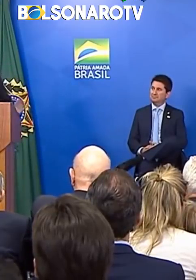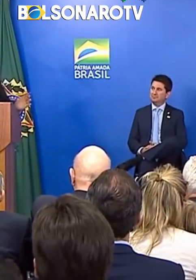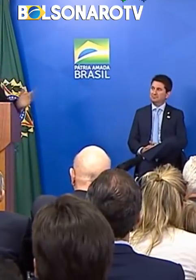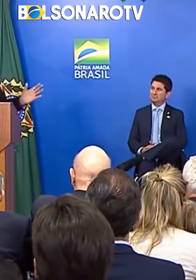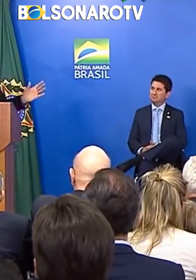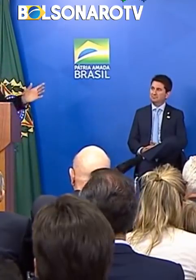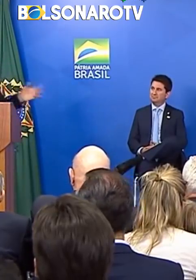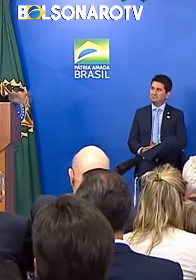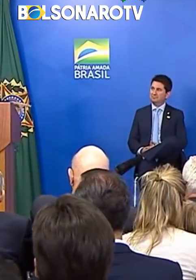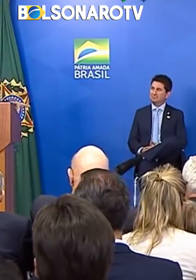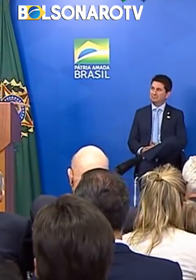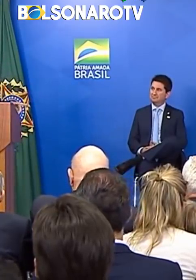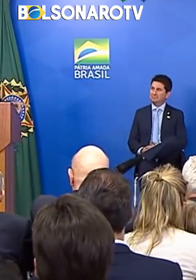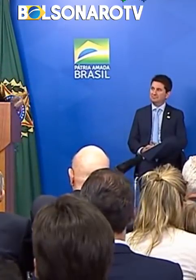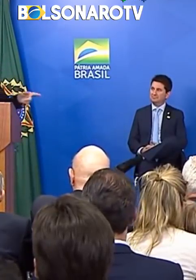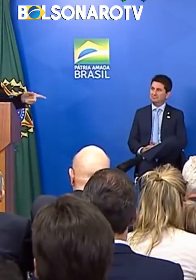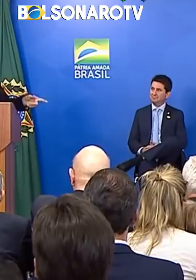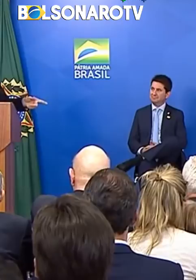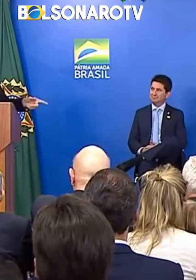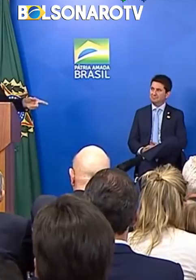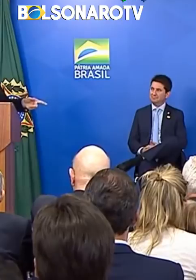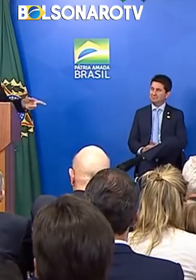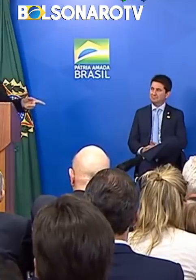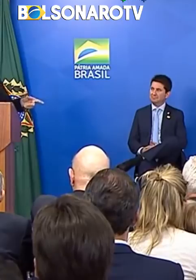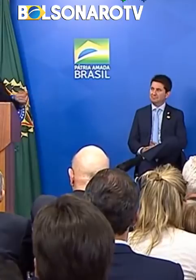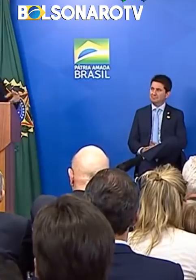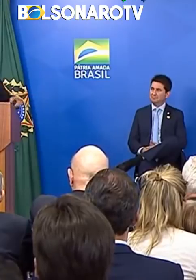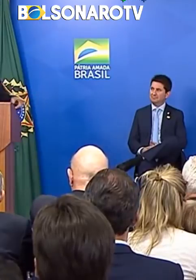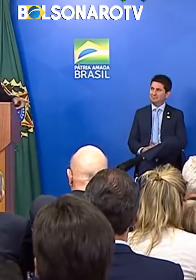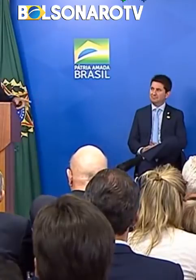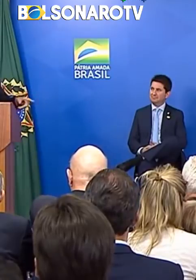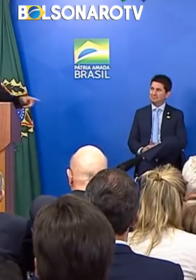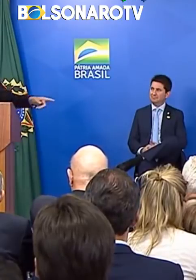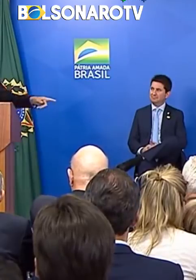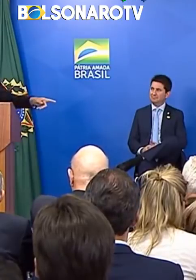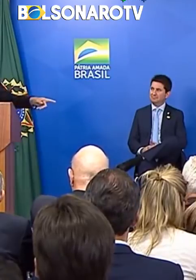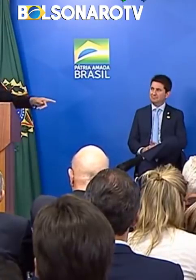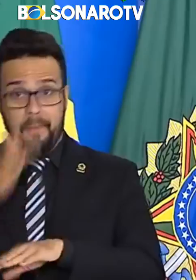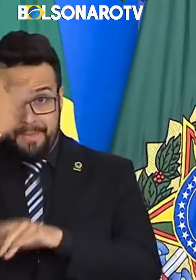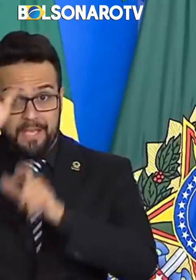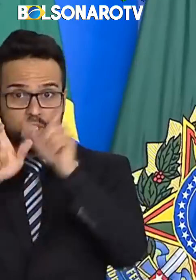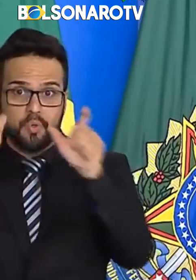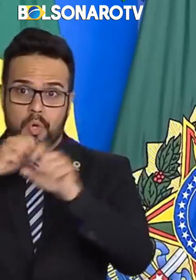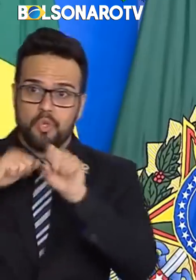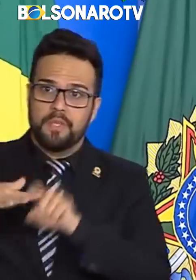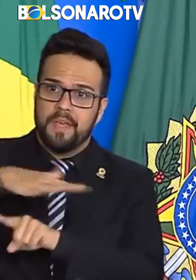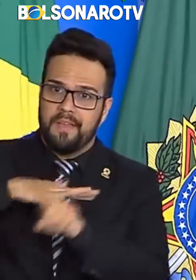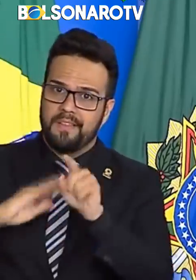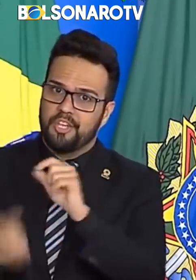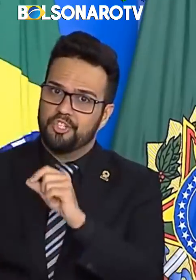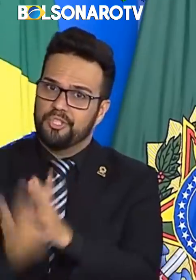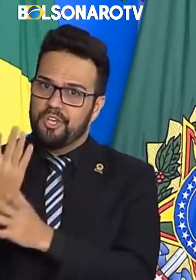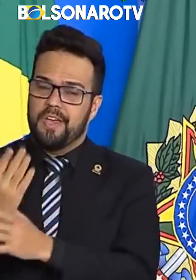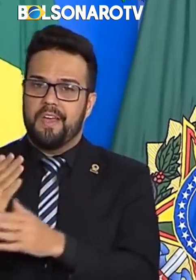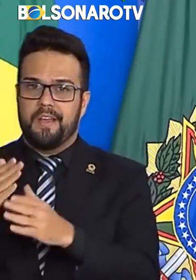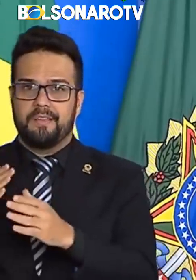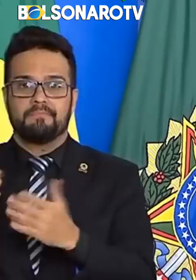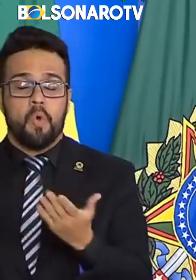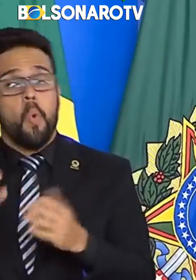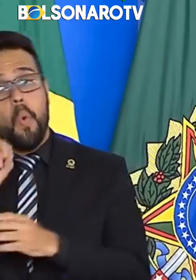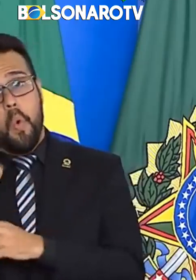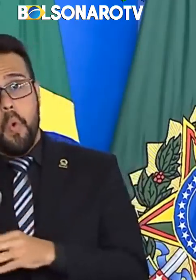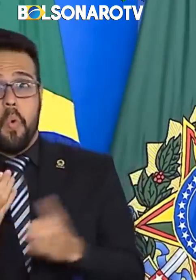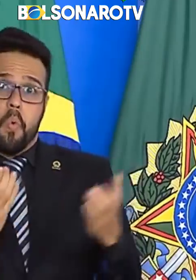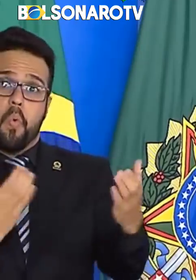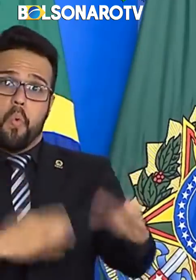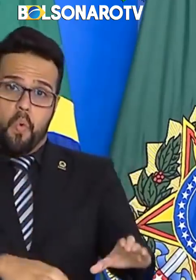governo, se bem que quem gera emprego não é o governo, é seja privado. É só cria emprego quando cria cargo em comissão ou tem concurso público,